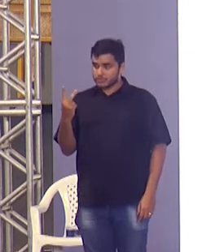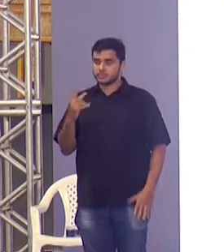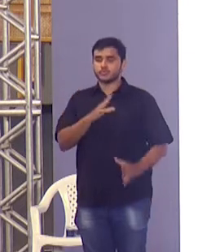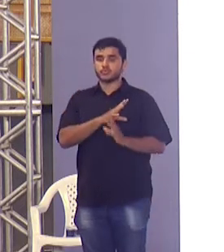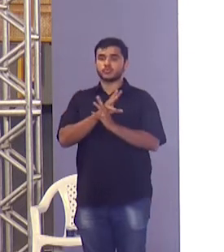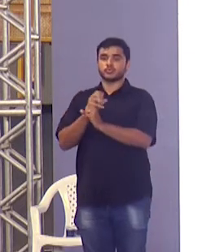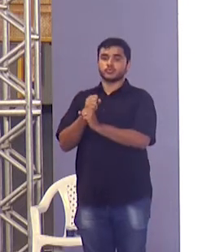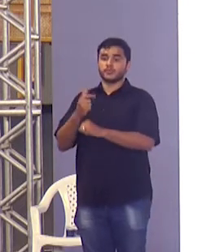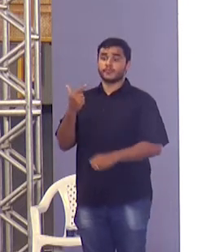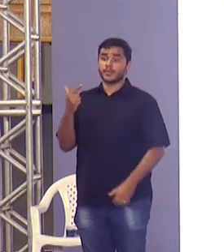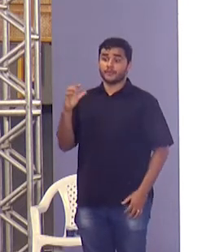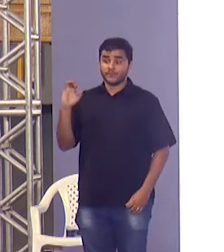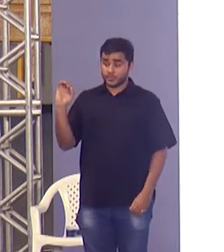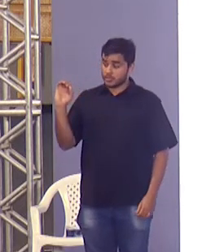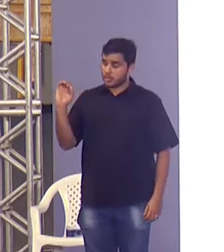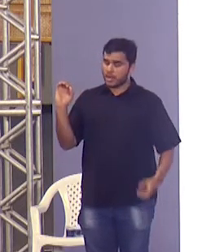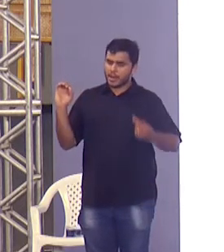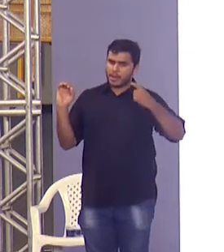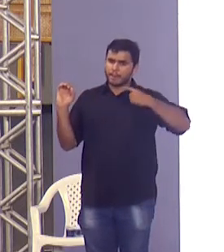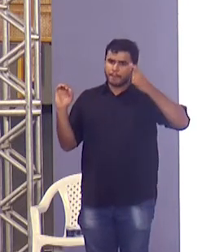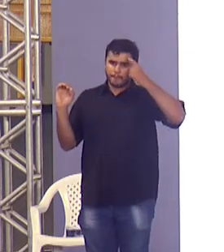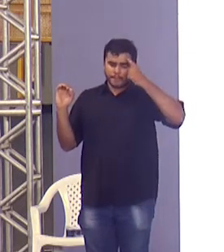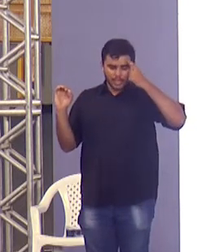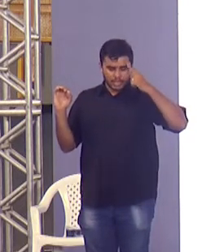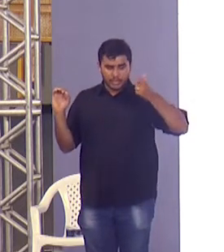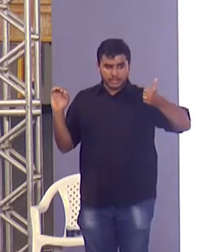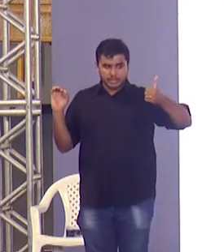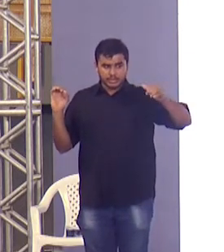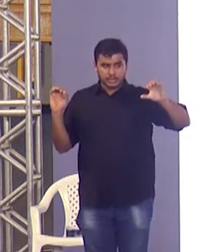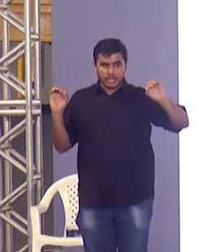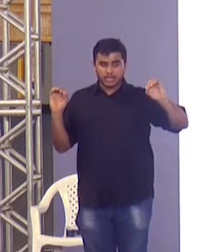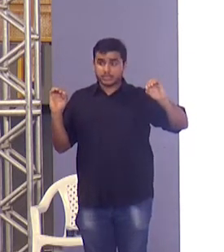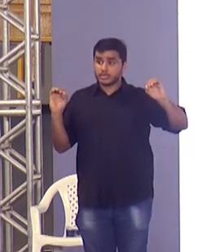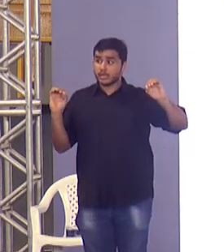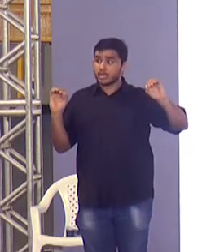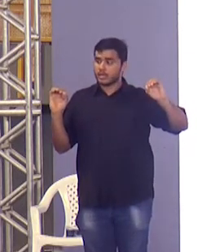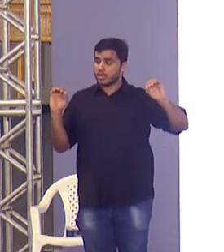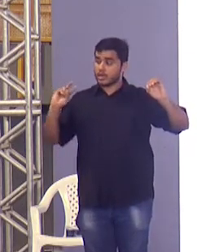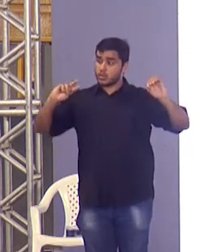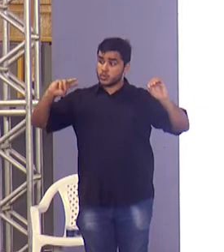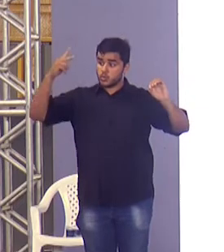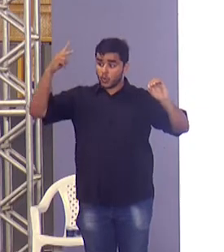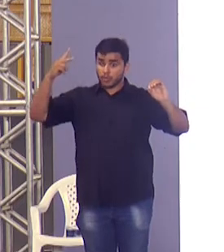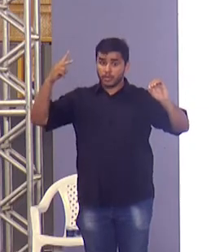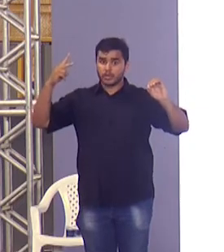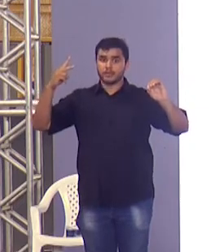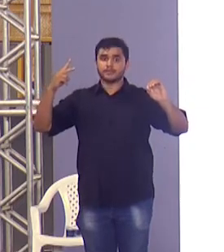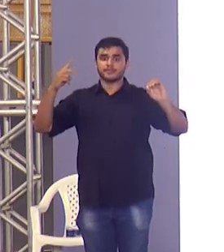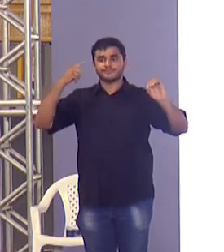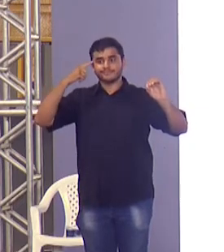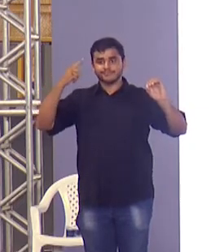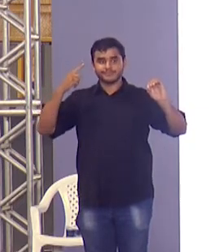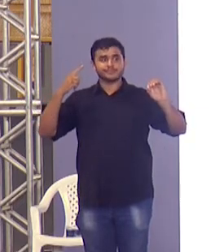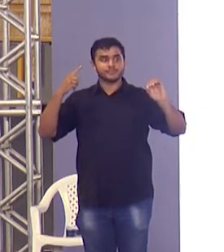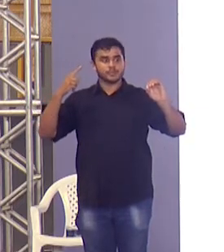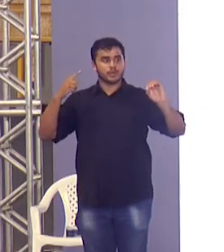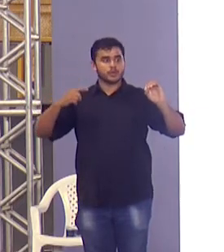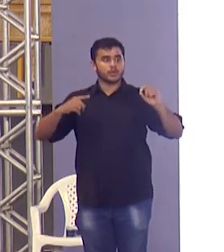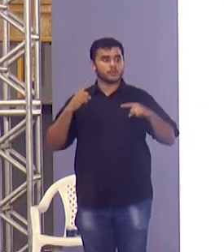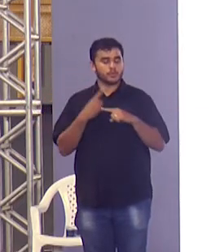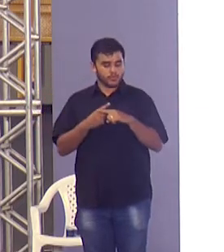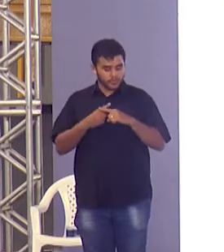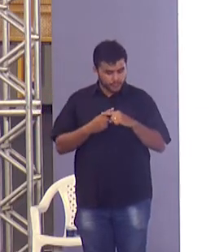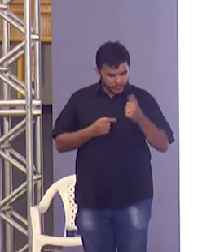é o dobro de 10. Ou seja, a soma dos números é